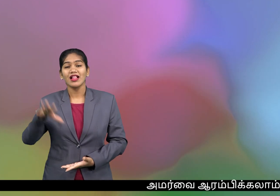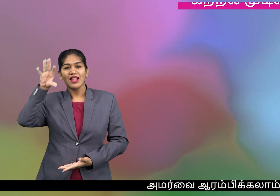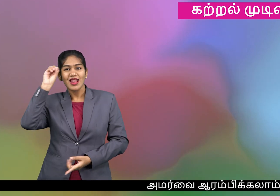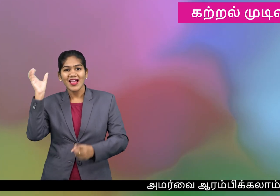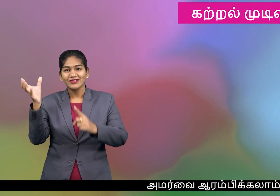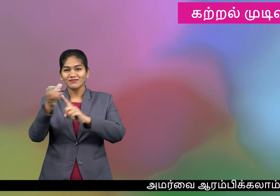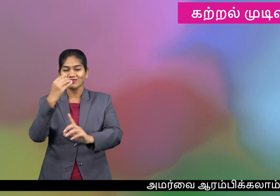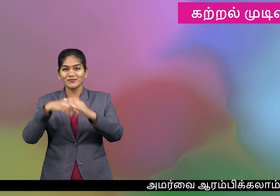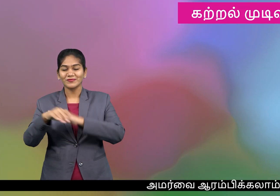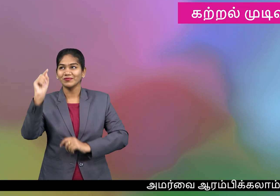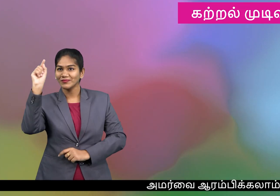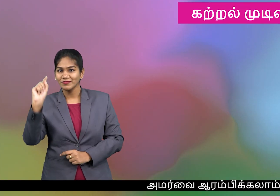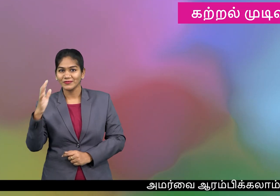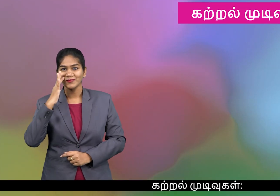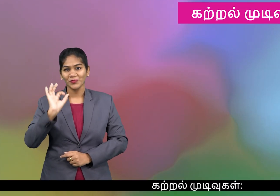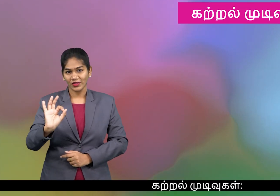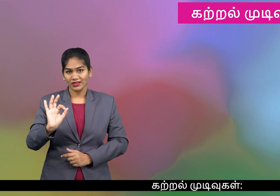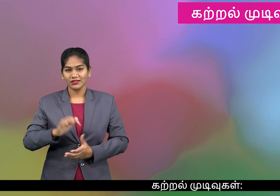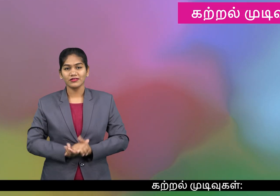அமர்வை ஆரம்பிக்கலாம். கற்றுக்கொள்வீர்கள்.